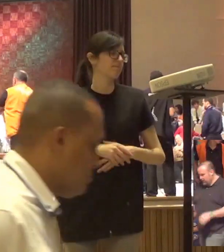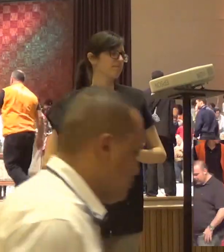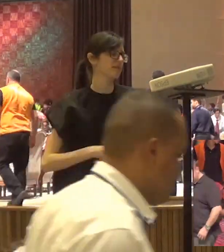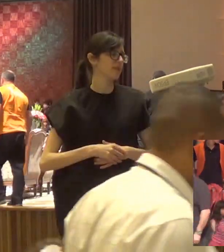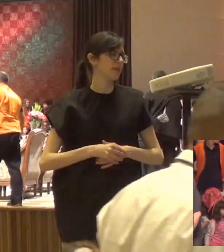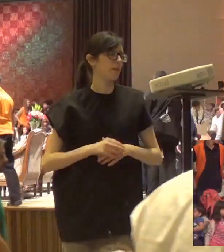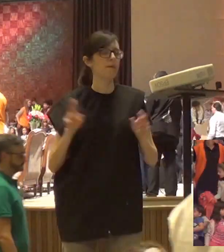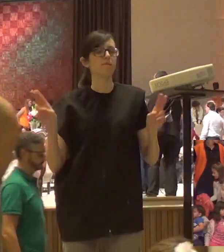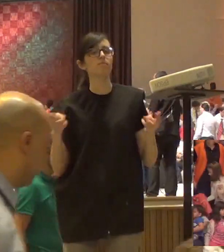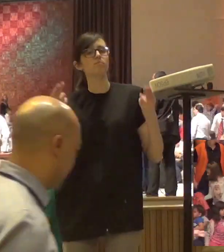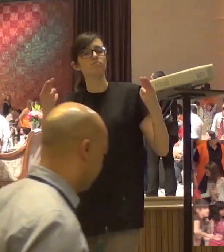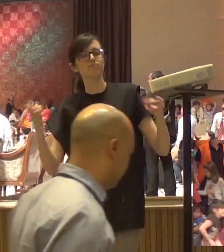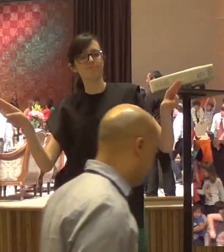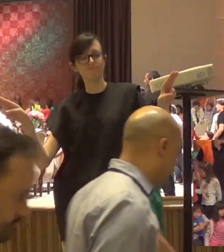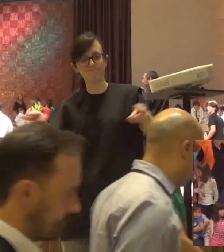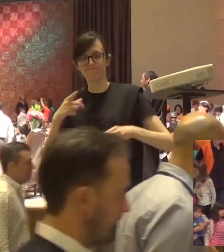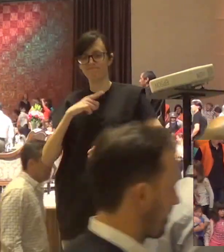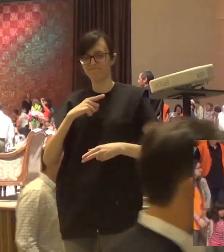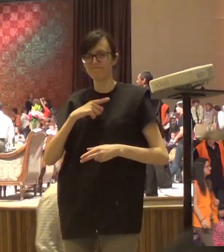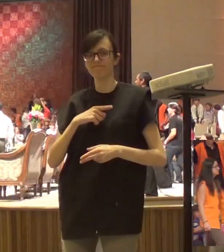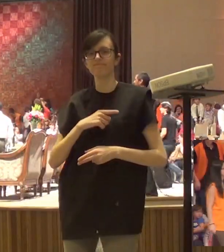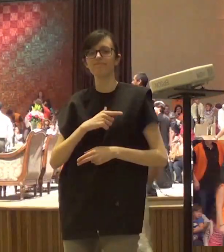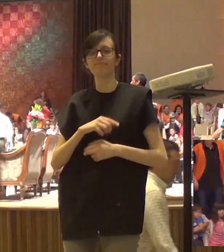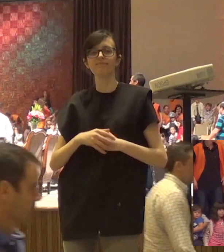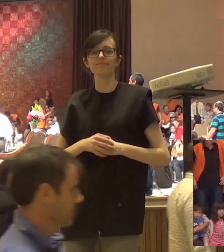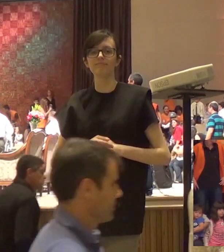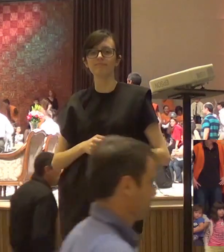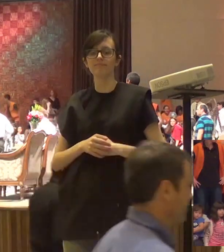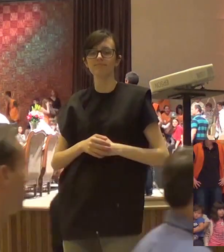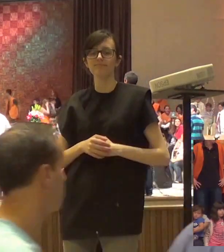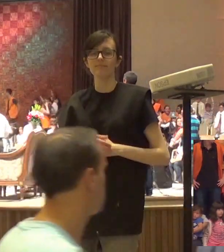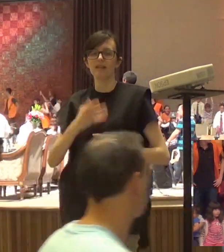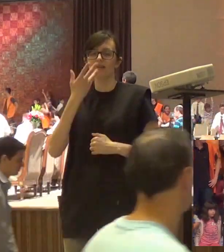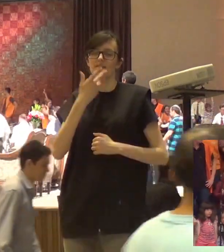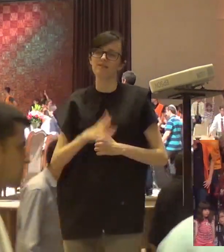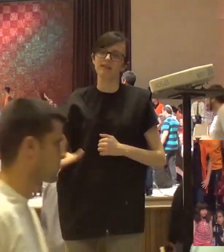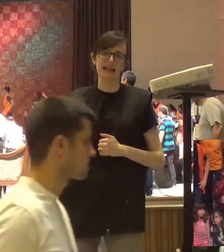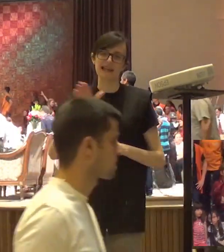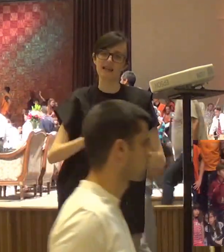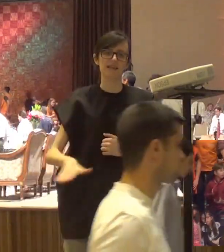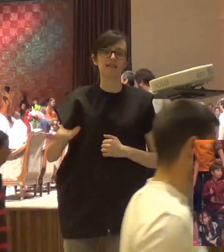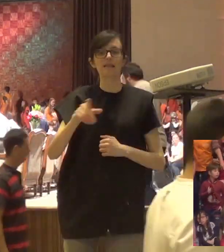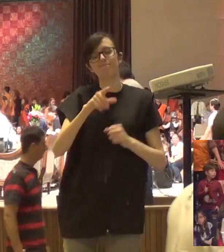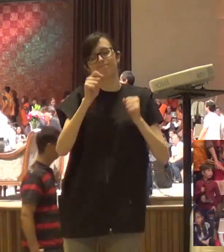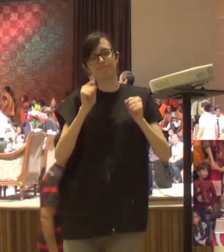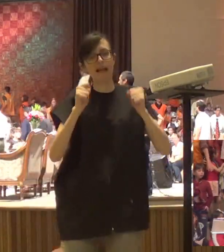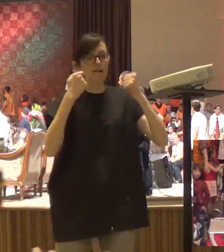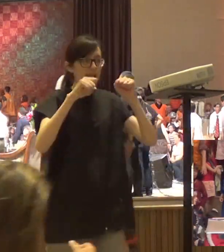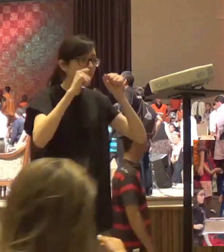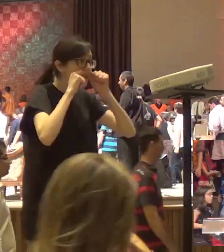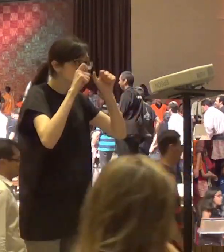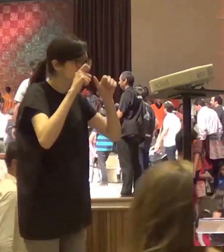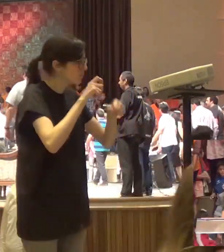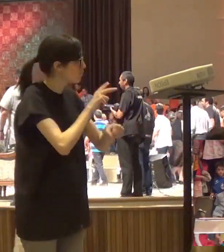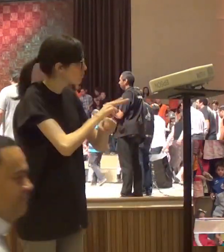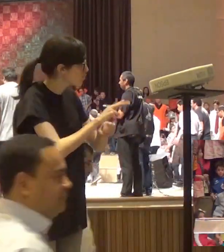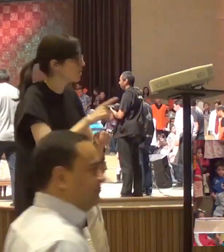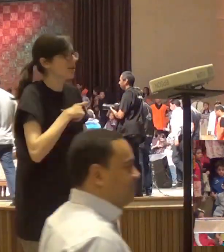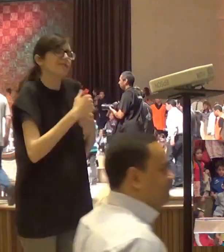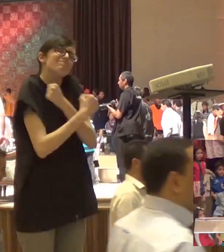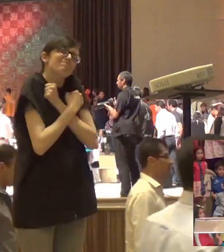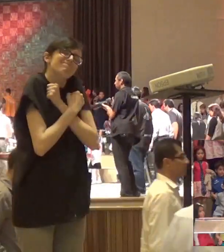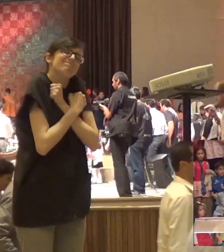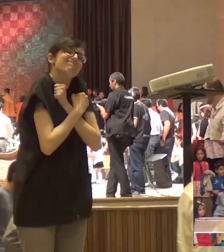Samuel vai tocar aqui pra gente. Crianças, fiquem esperando os seus papais que ele vai chegar em você. Dá um abraço